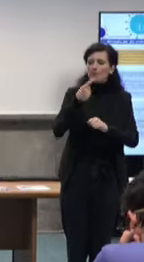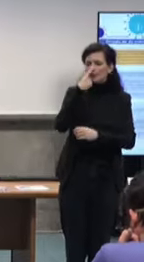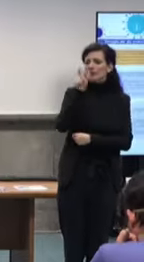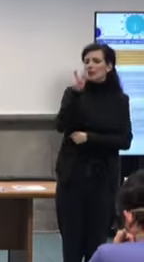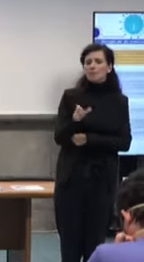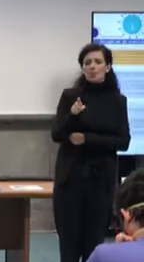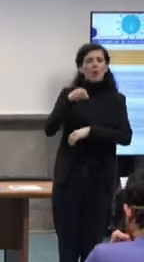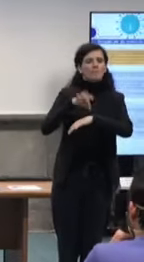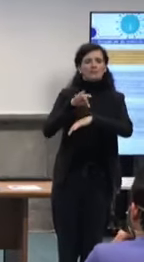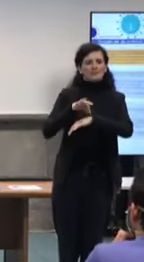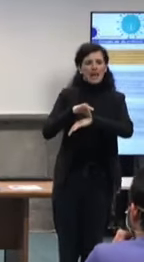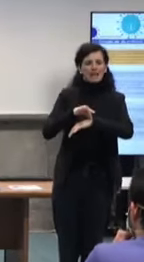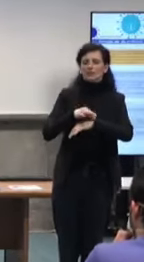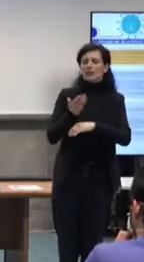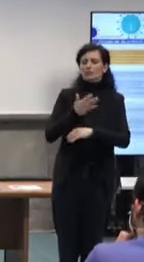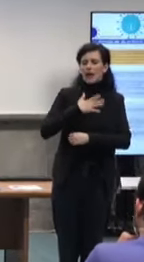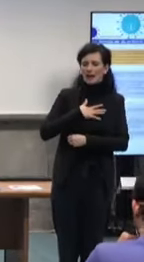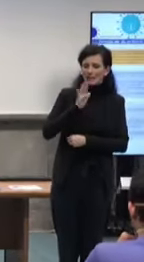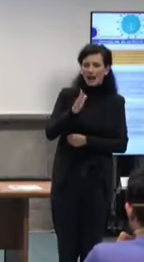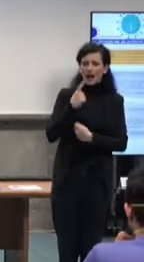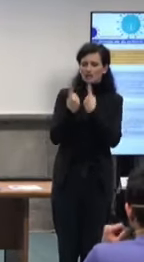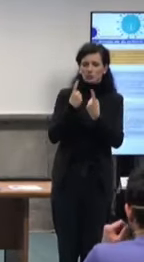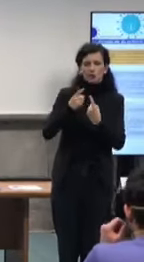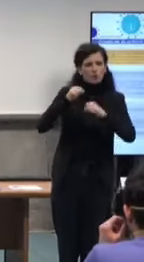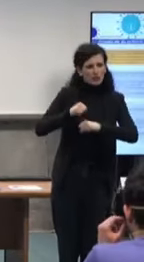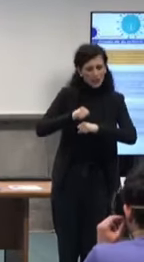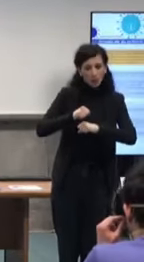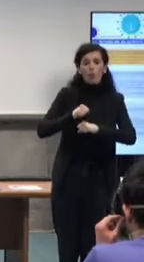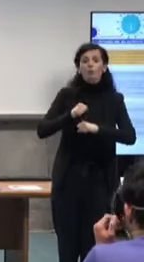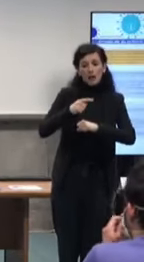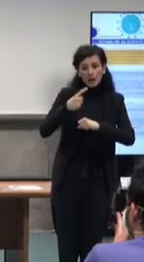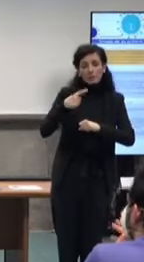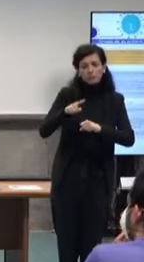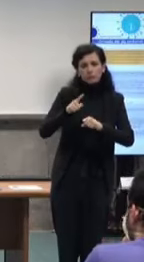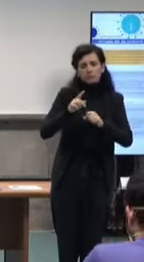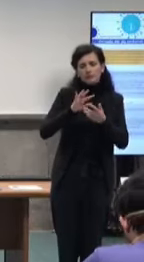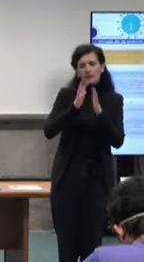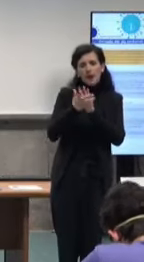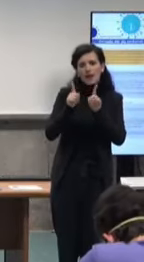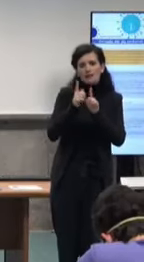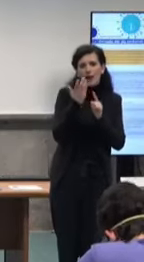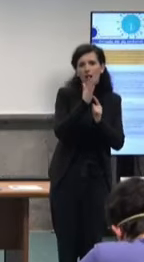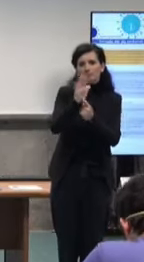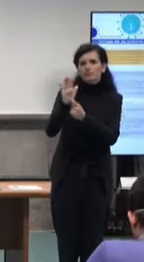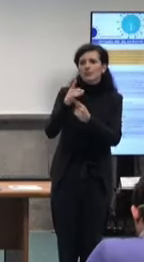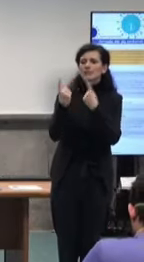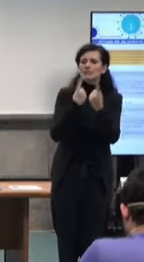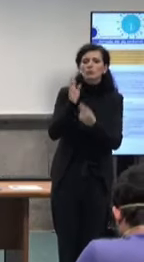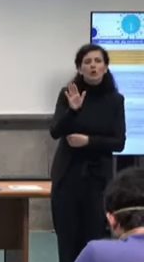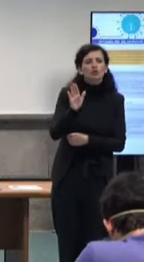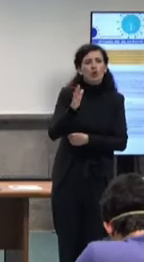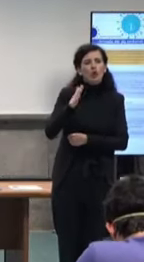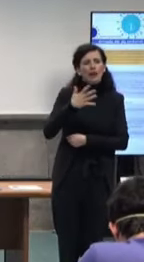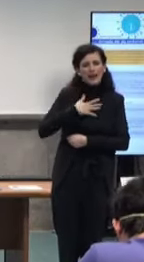abbastanza numeroso come quello che stiamo raccogliendo è già molto rappresentativo della realtà tornando quindi a risponde alla sua